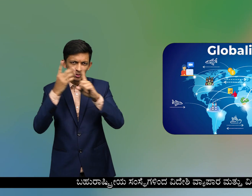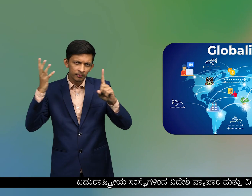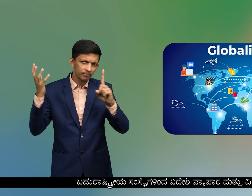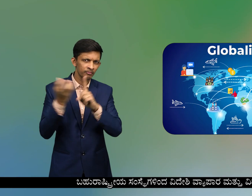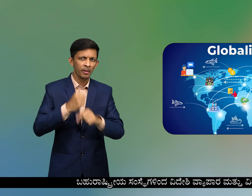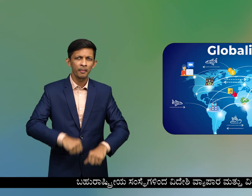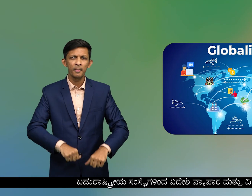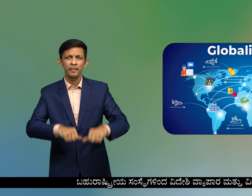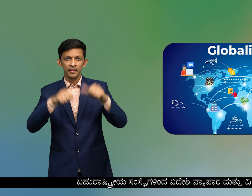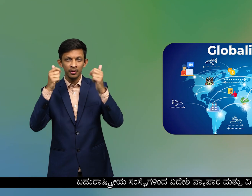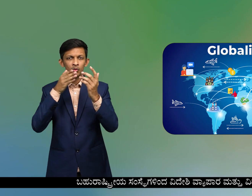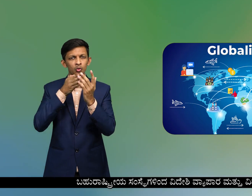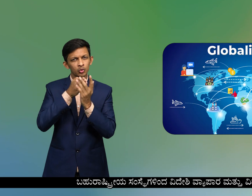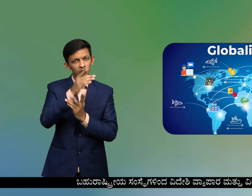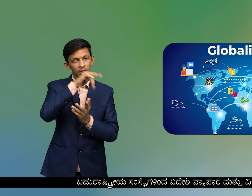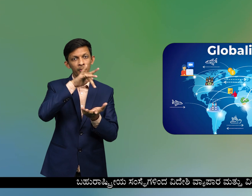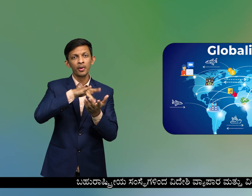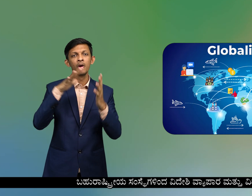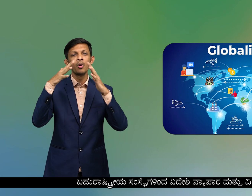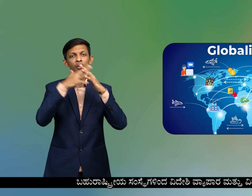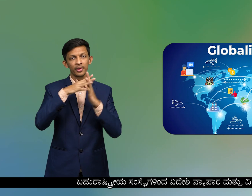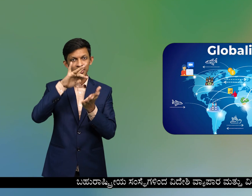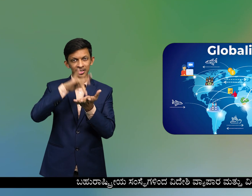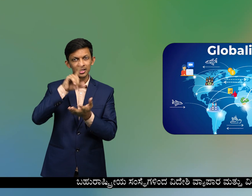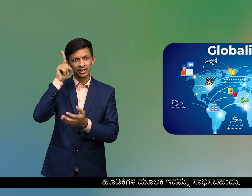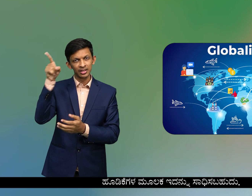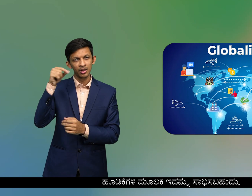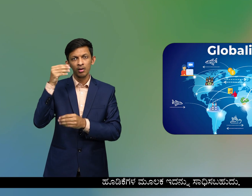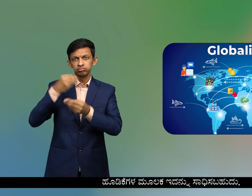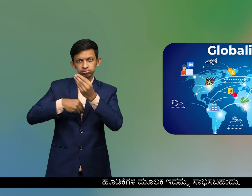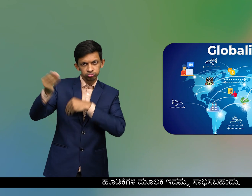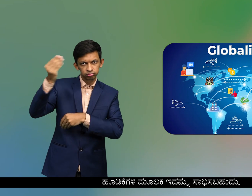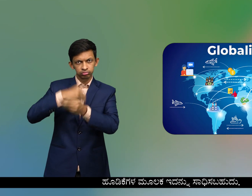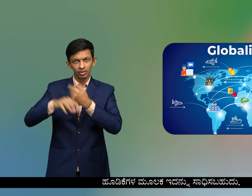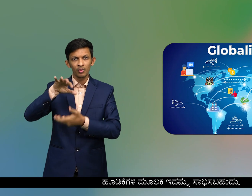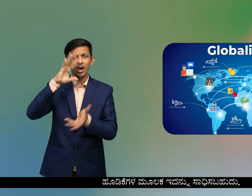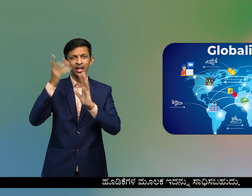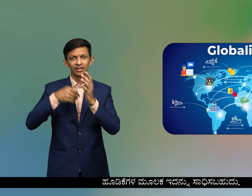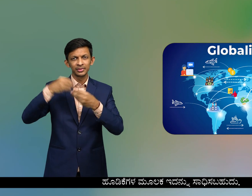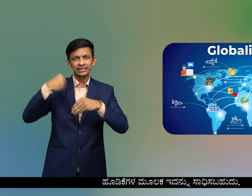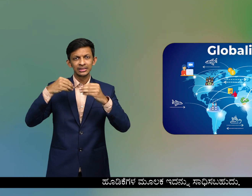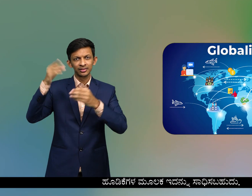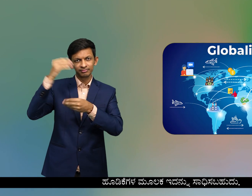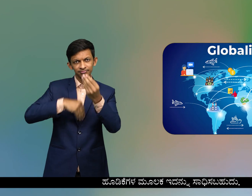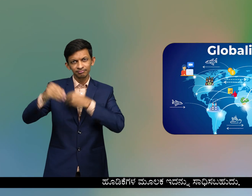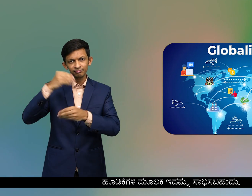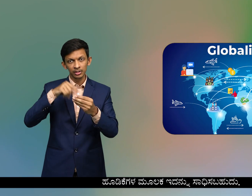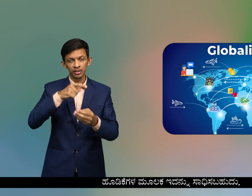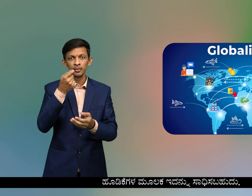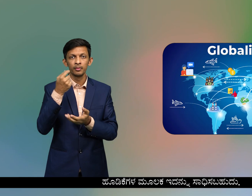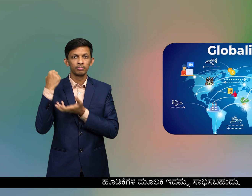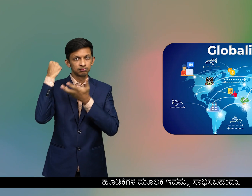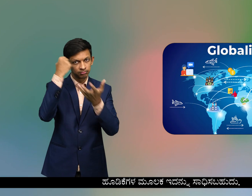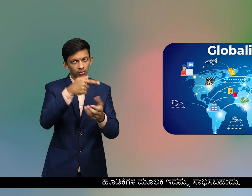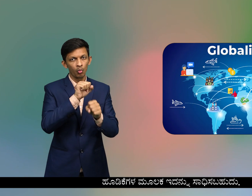ಬಹುರಾಷ್ಟ್ರೀಯ ಸಂಸ್ಥೆಗಳಿಂದ ವಿದೇಶಿ ವ್ಯಾಪಾರ ಮತ್ತು ವಿದೇಶಿ ಹೂಡಿಕೆಗಳ ಮೂಲಕ ಇದನ್ನು ಸಾಧಿಸಬಹುದು.